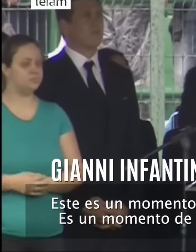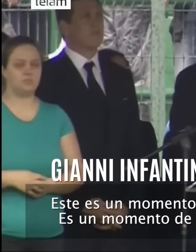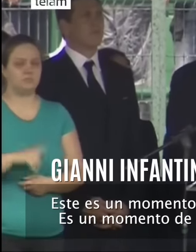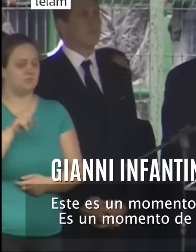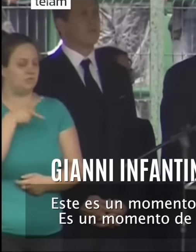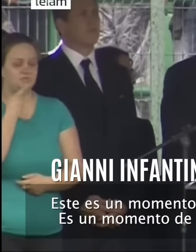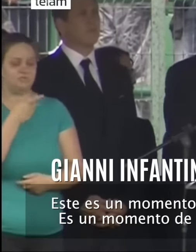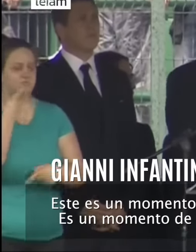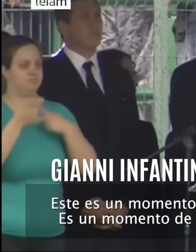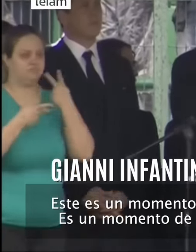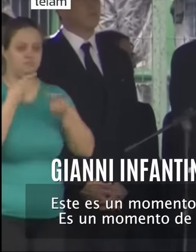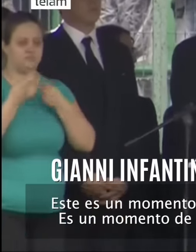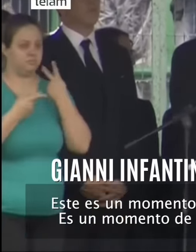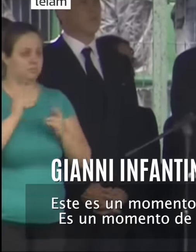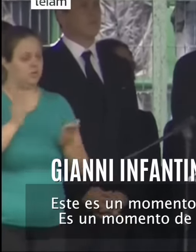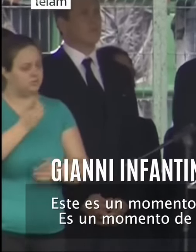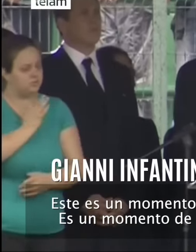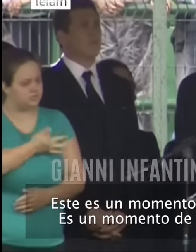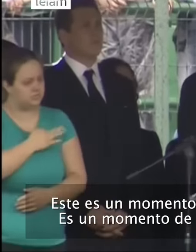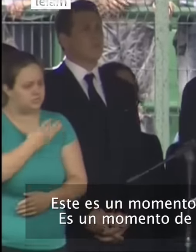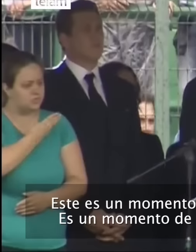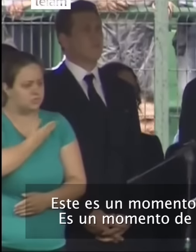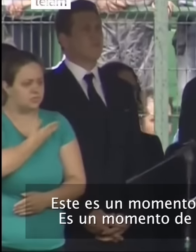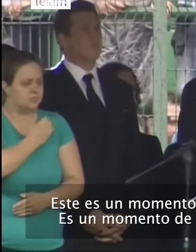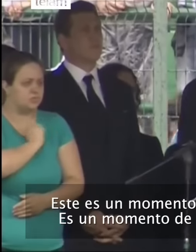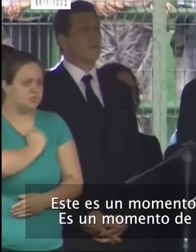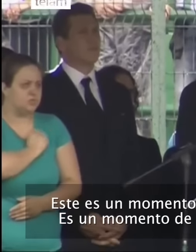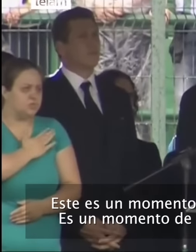discursos. Un momento de